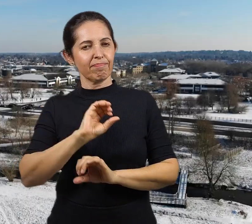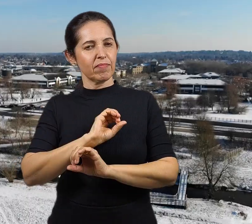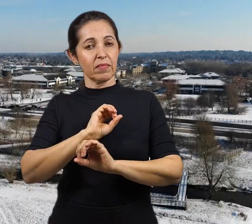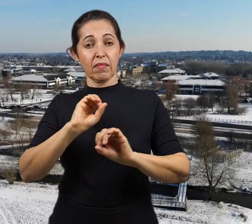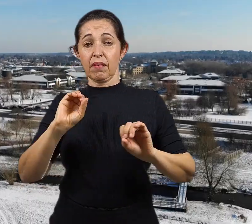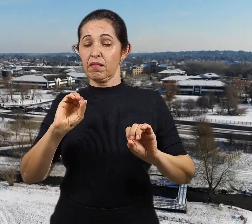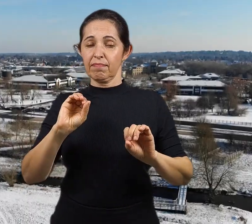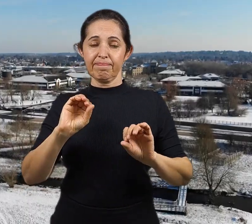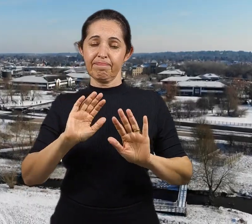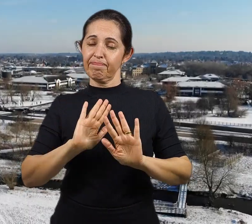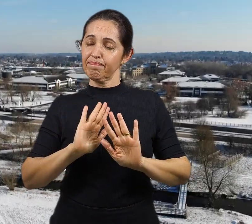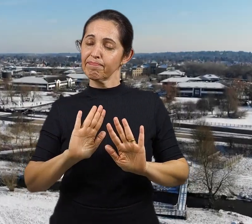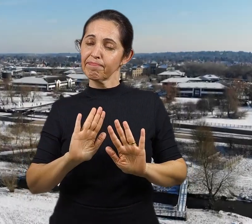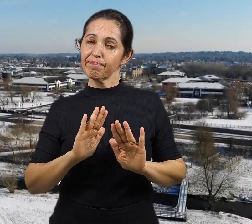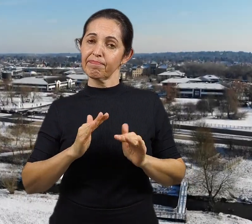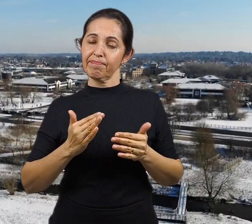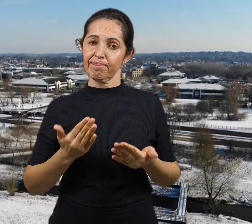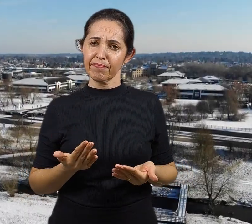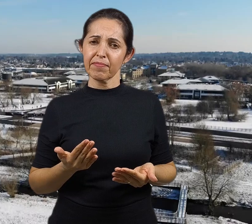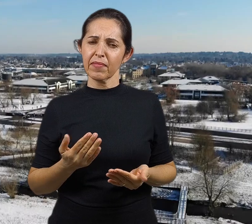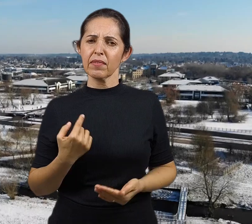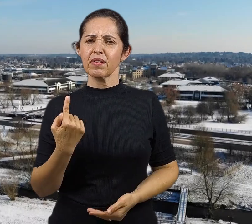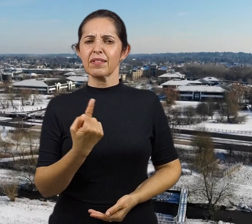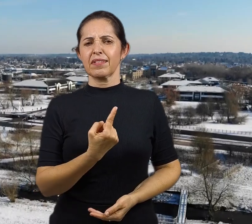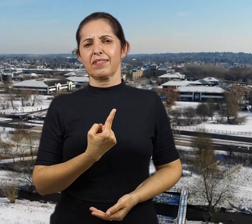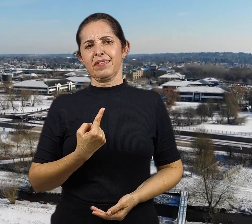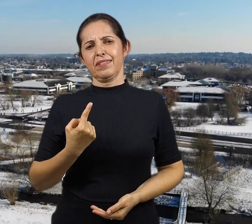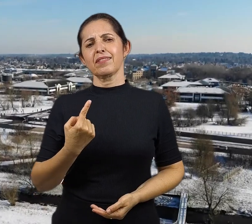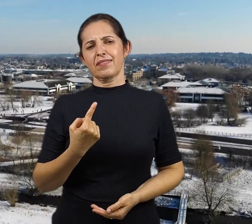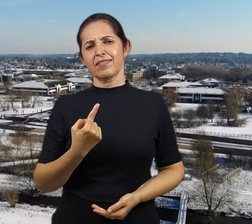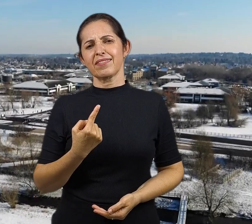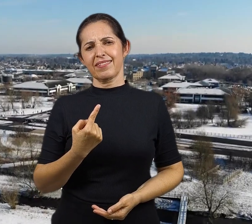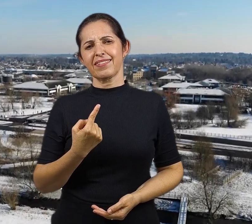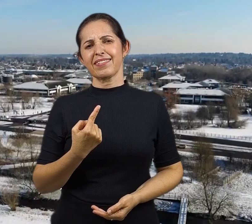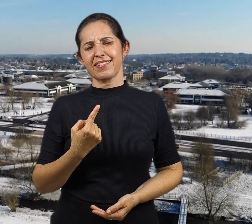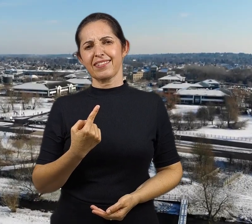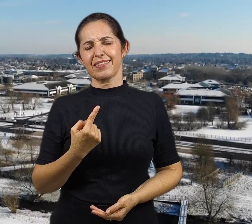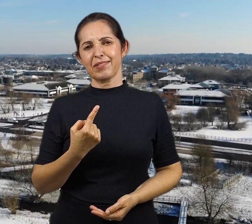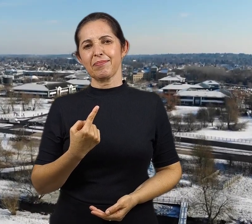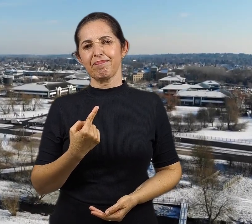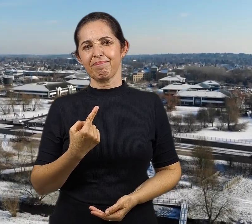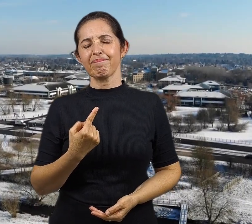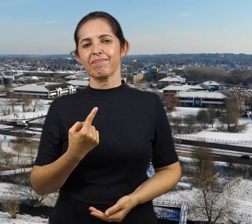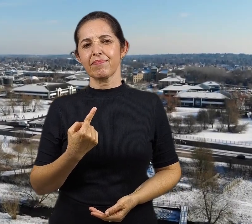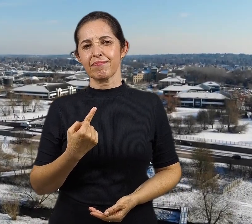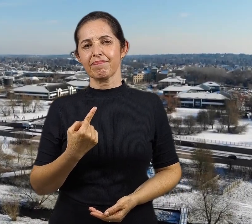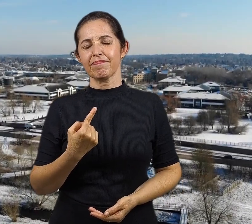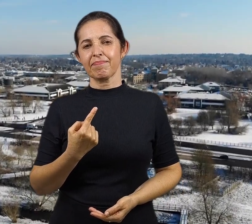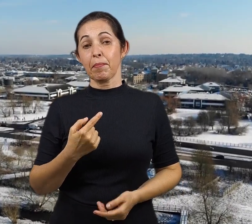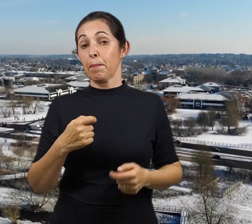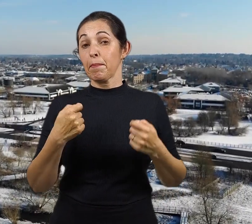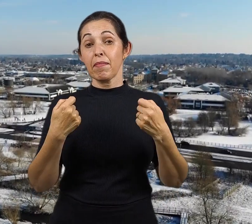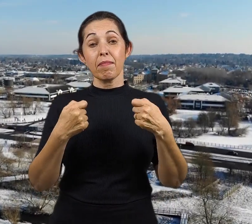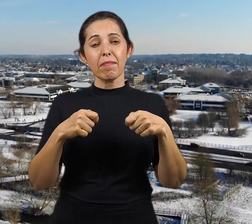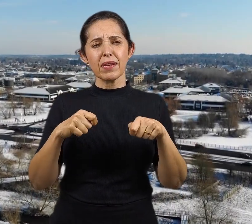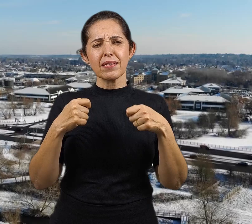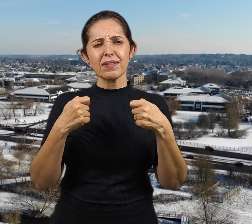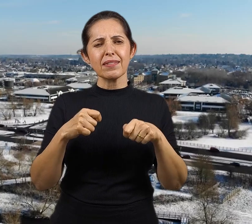Nós precisamos valorizar, pesar muito bem na balança qual tem sido o nosso investimento, qual tem sido o